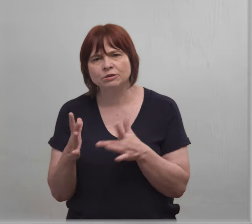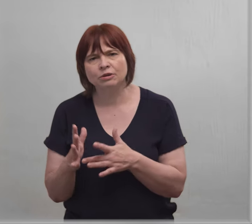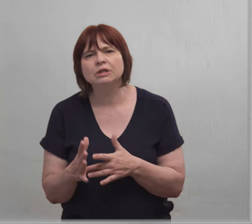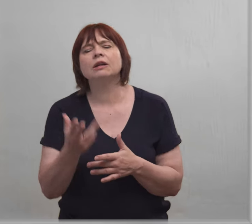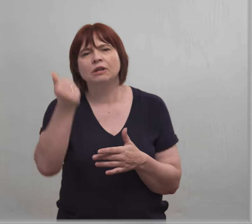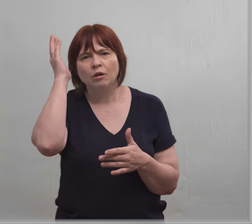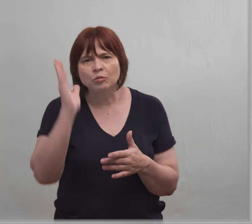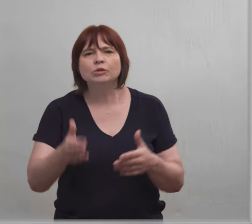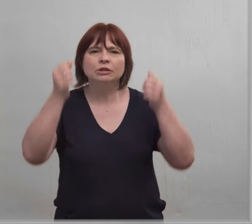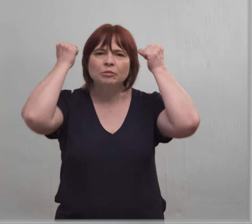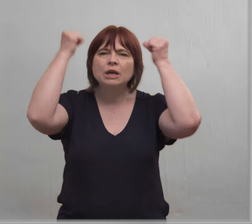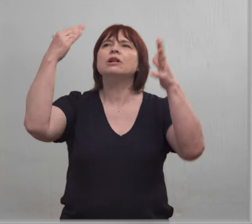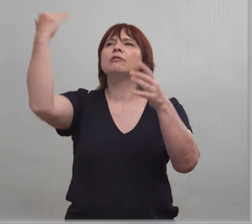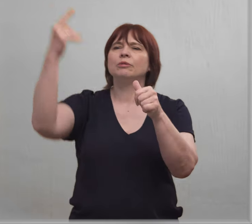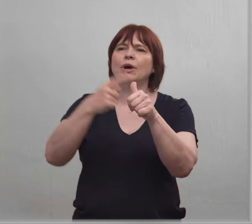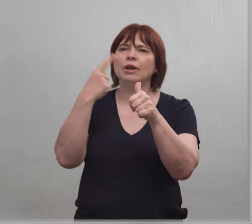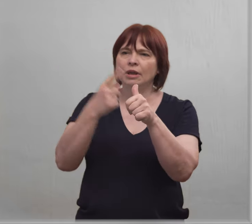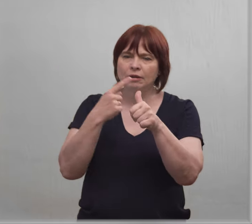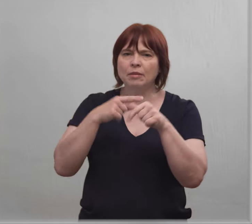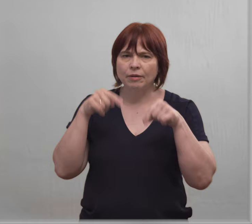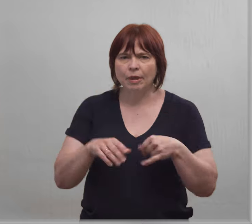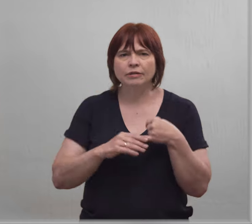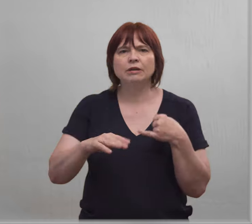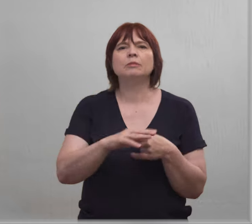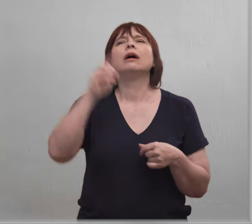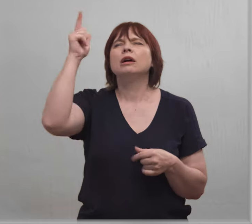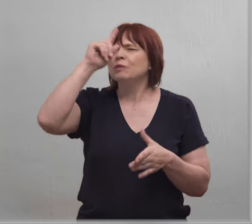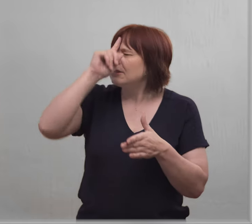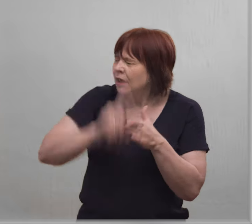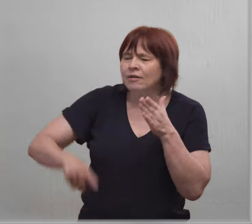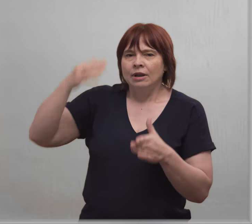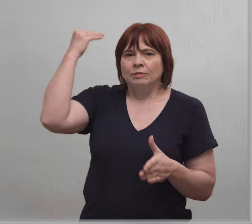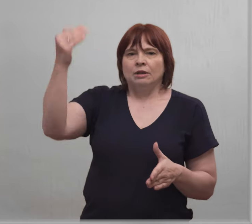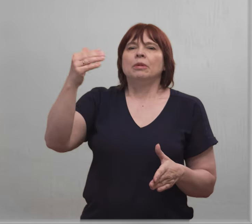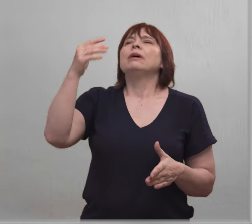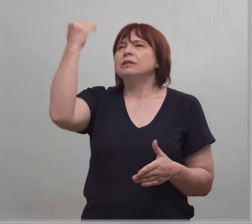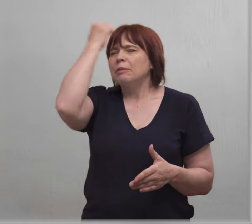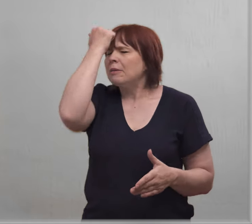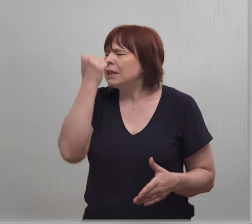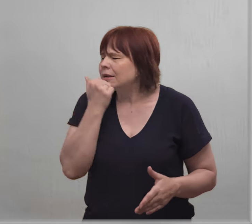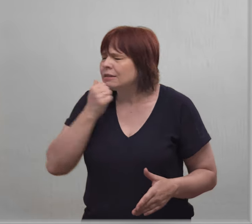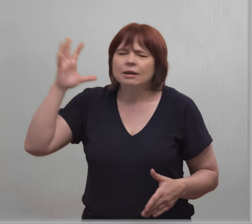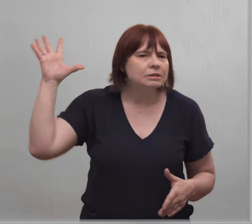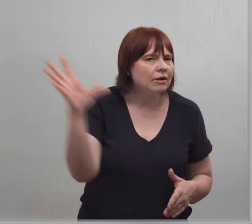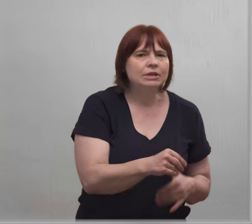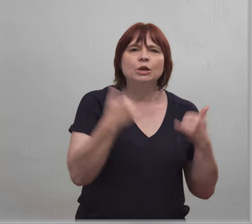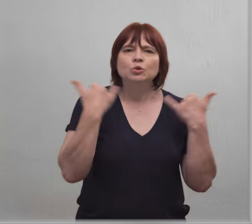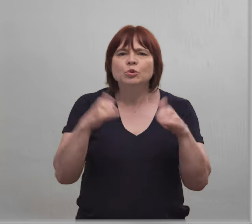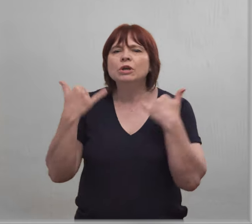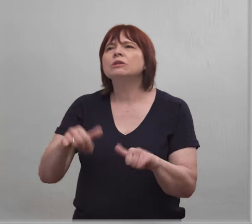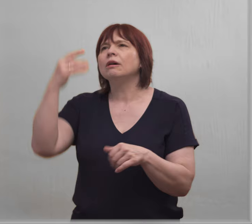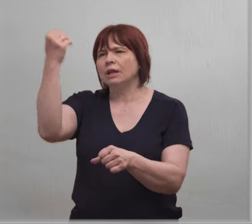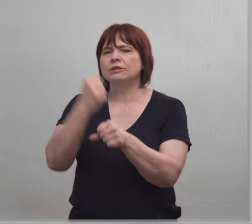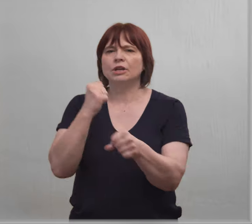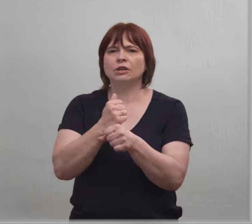будет прославлено Твое святое имя на этой земле. Господь, мы Тебе доверяем, Господь, и Тебя благодарим за все чудеса, которые Ты творишь в наших